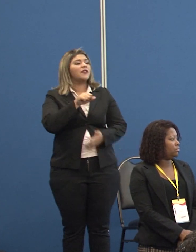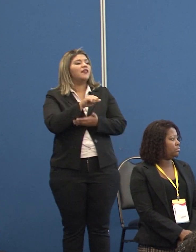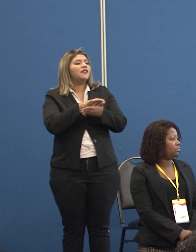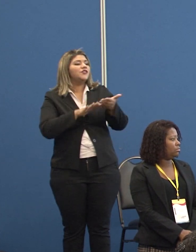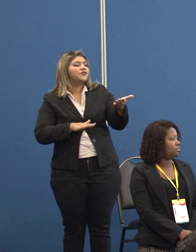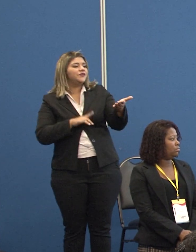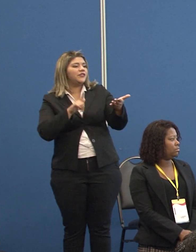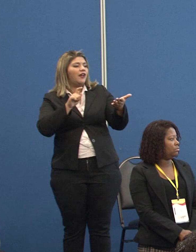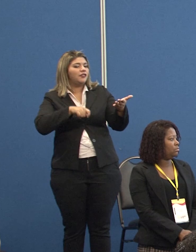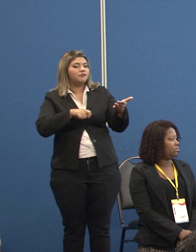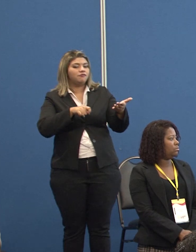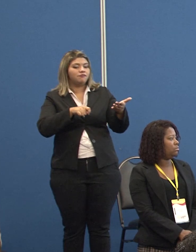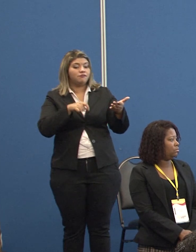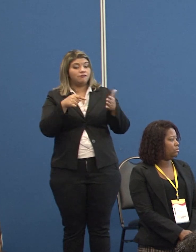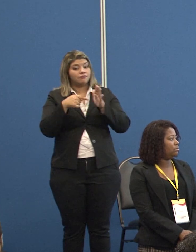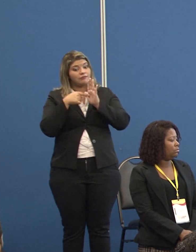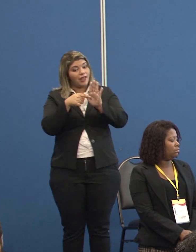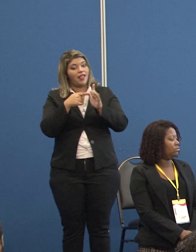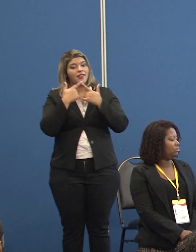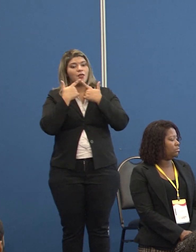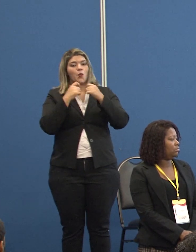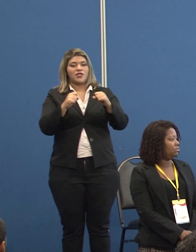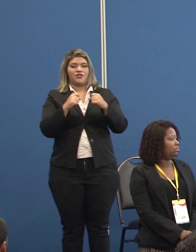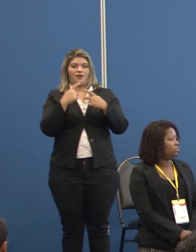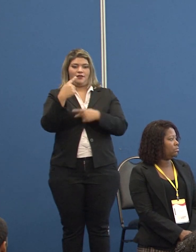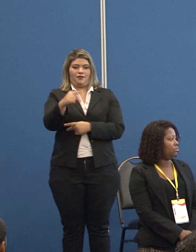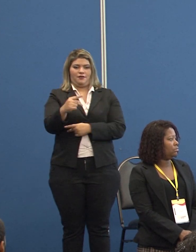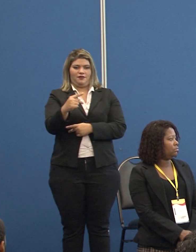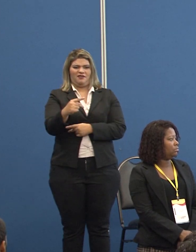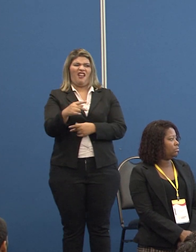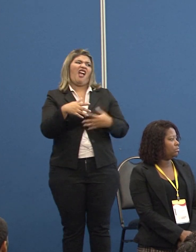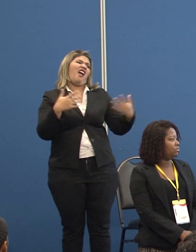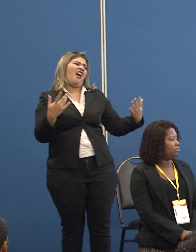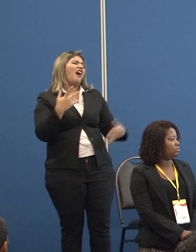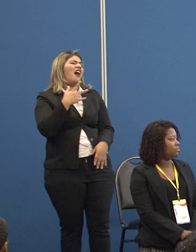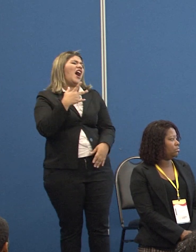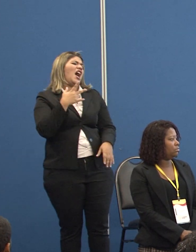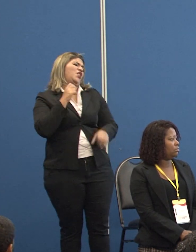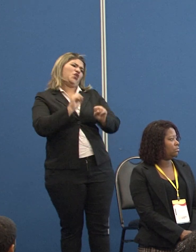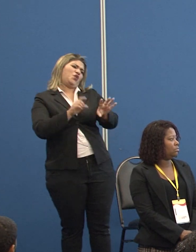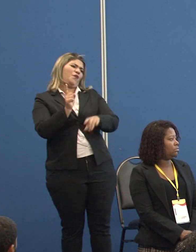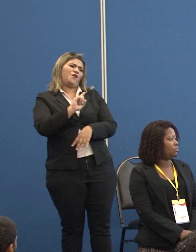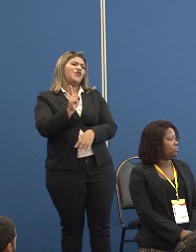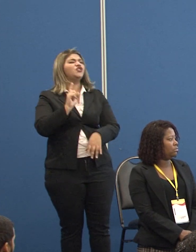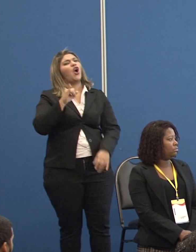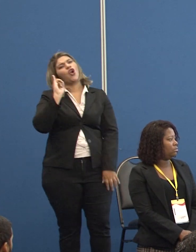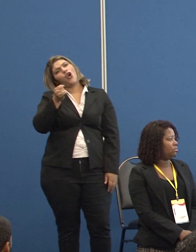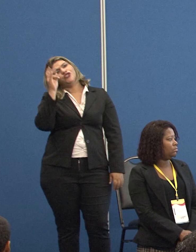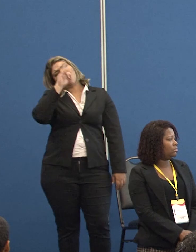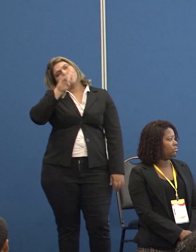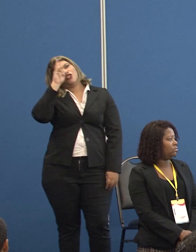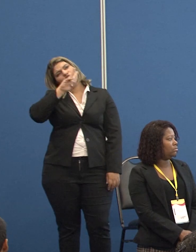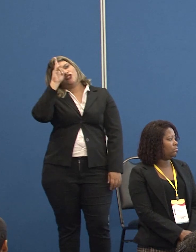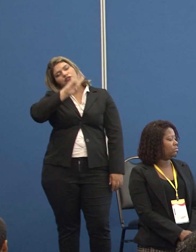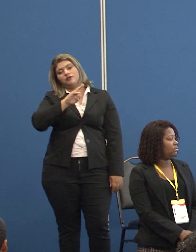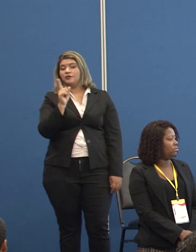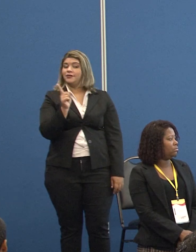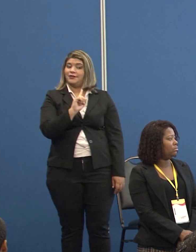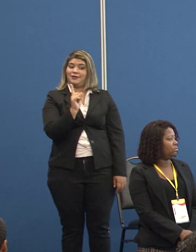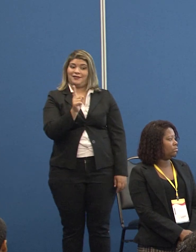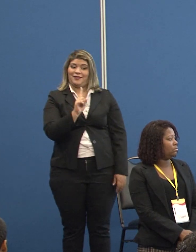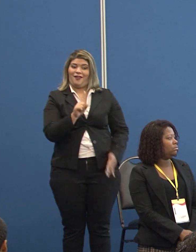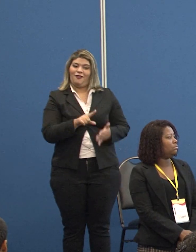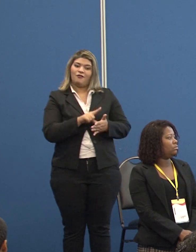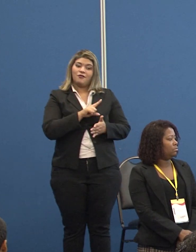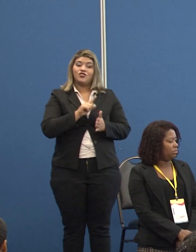de linguística, né, de conhecimento linguístico. Ah, mas então eu não vou ensinar, eu só vou ficar contando história. Não, eu parto